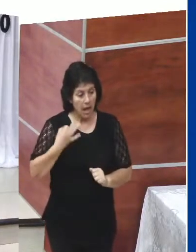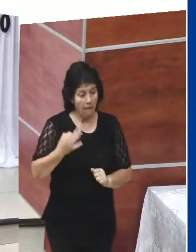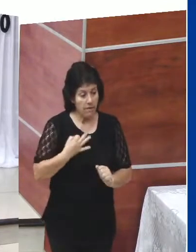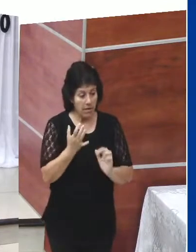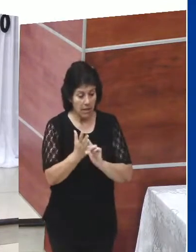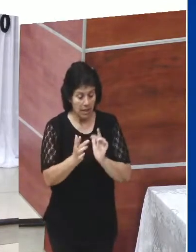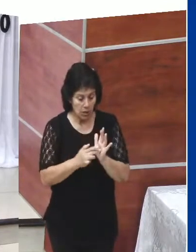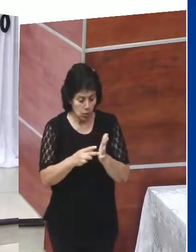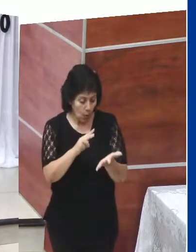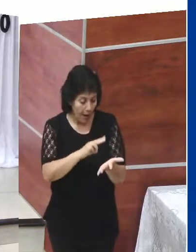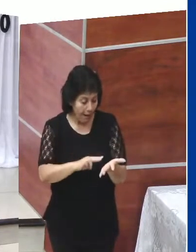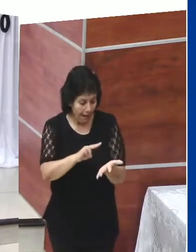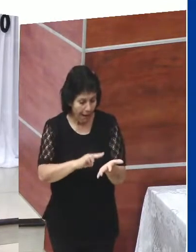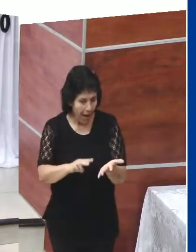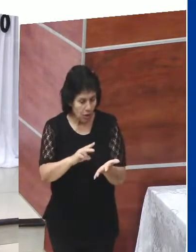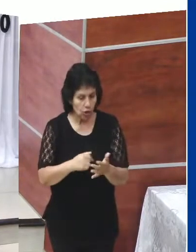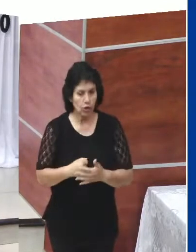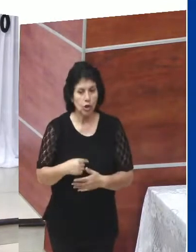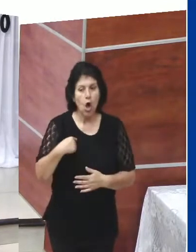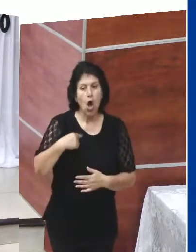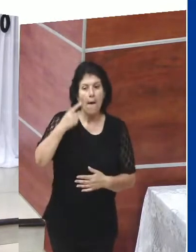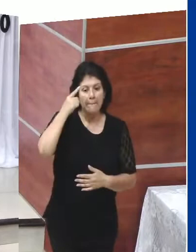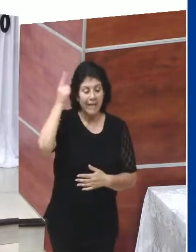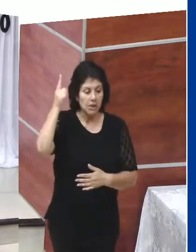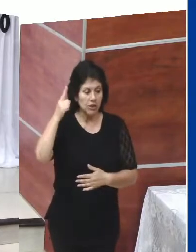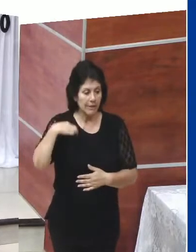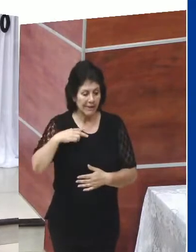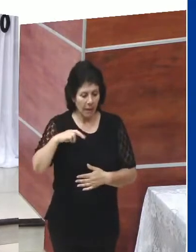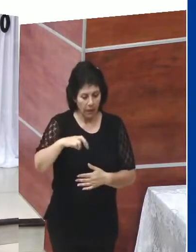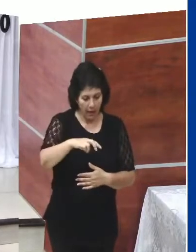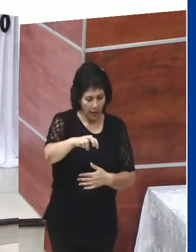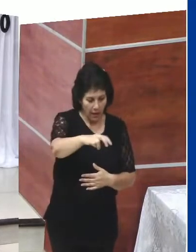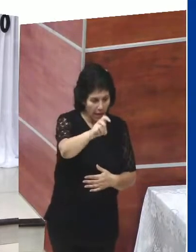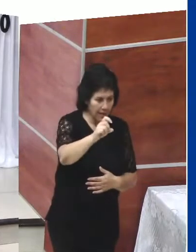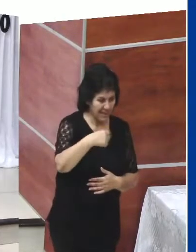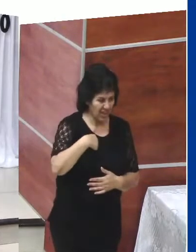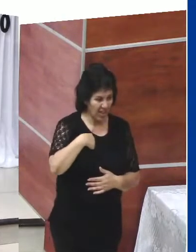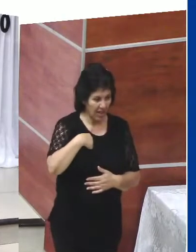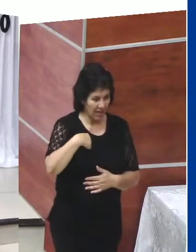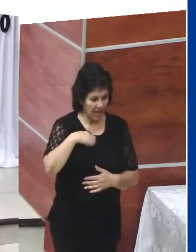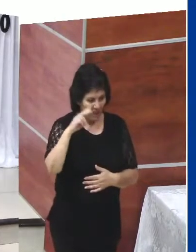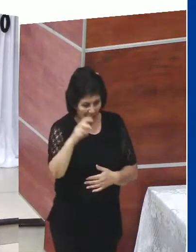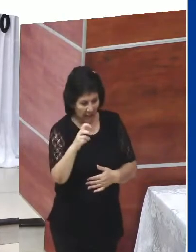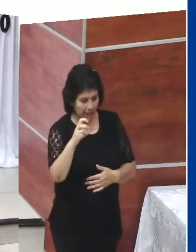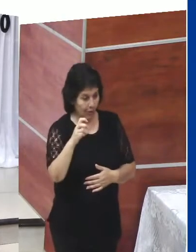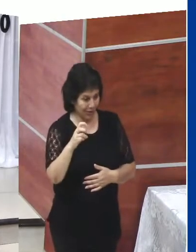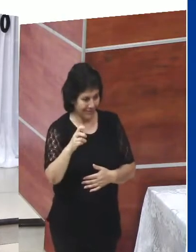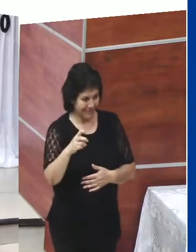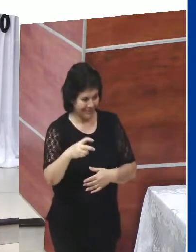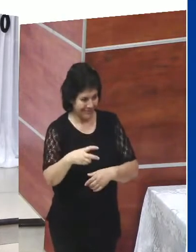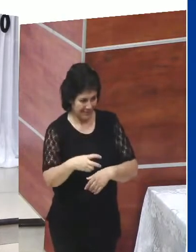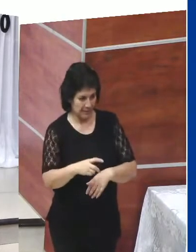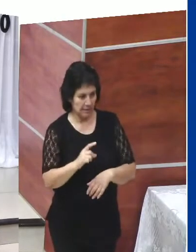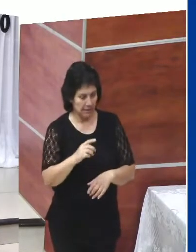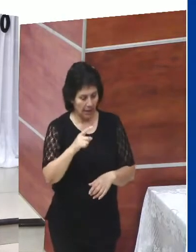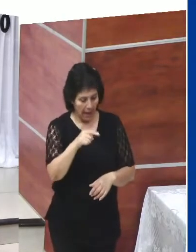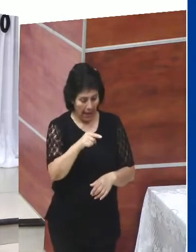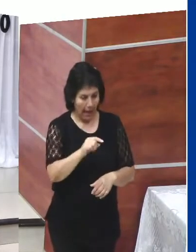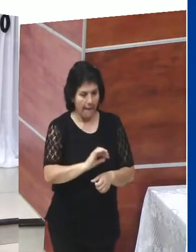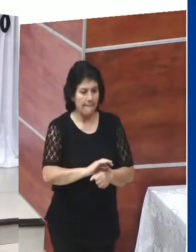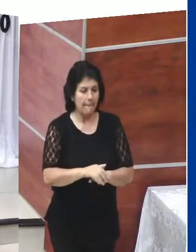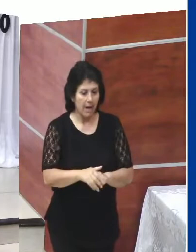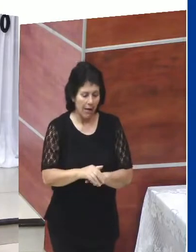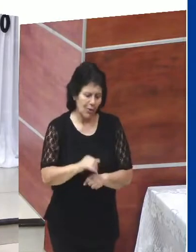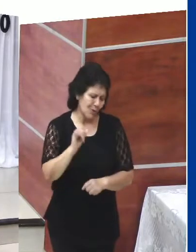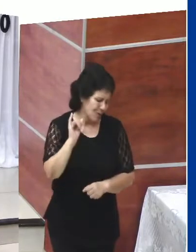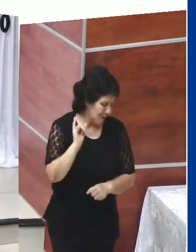Pienso rápidamente en esa serpiente que lo mordió. él también sentía la necesidad de estudiar